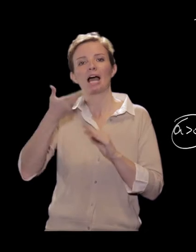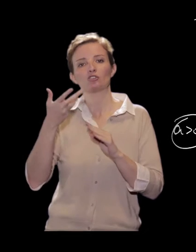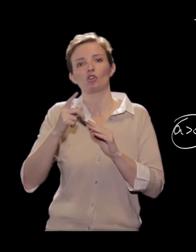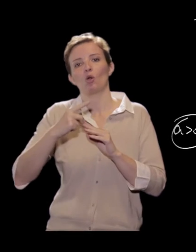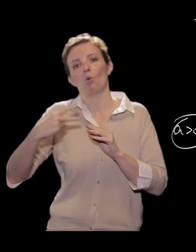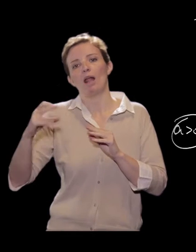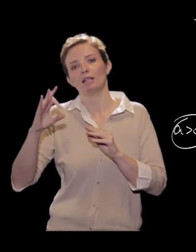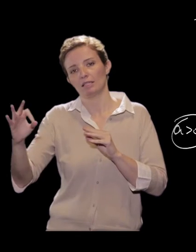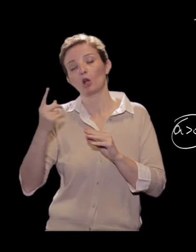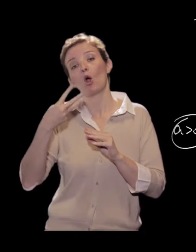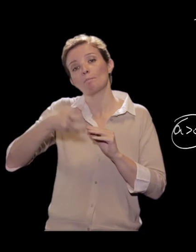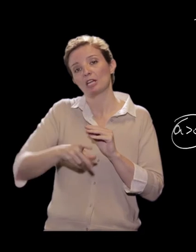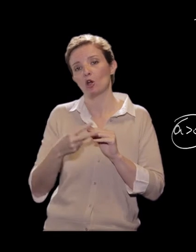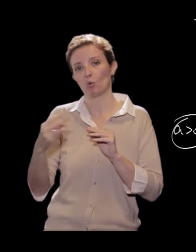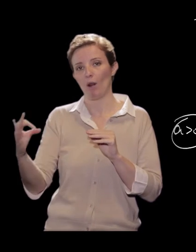a